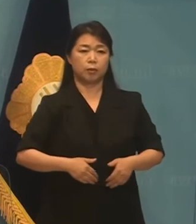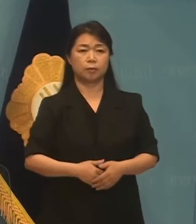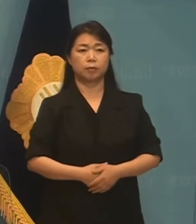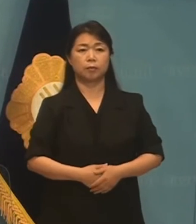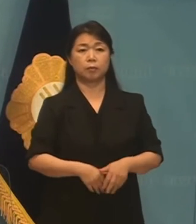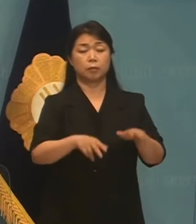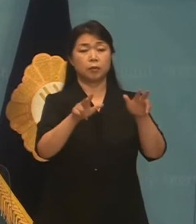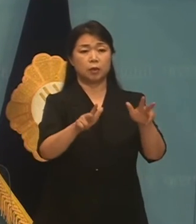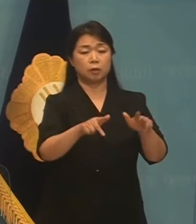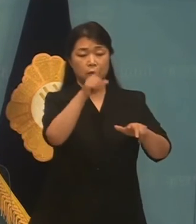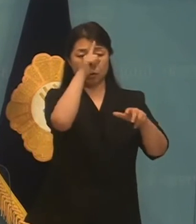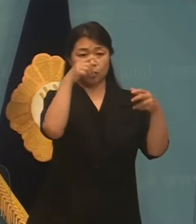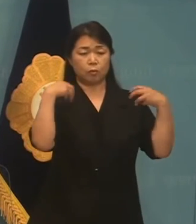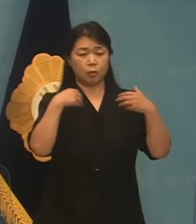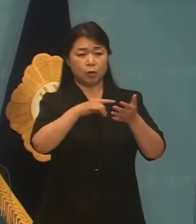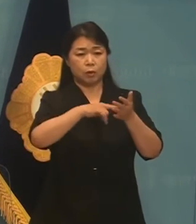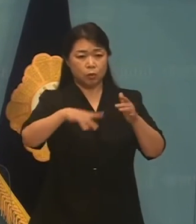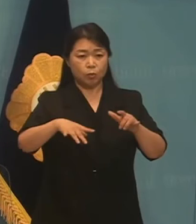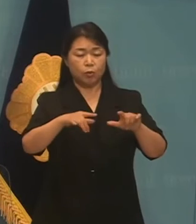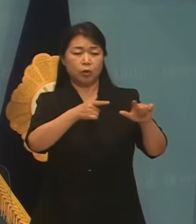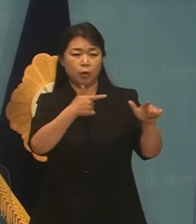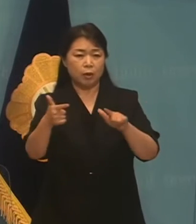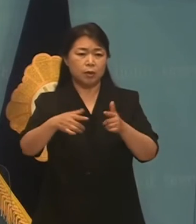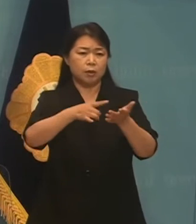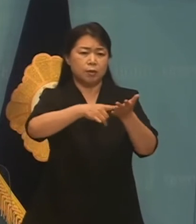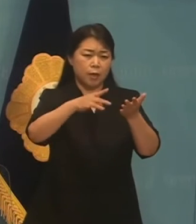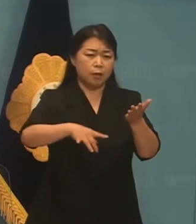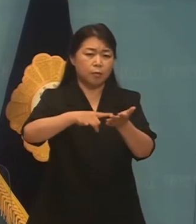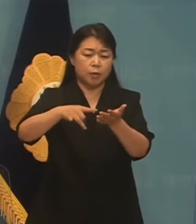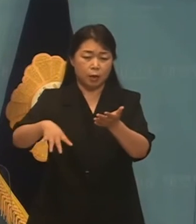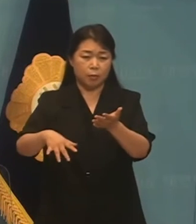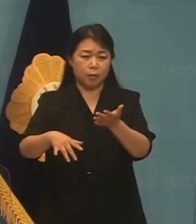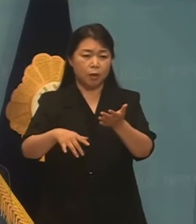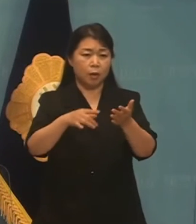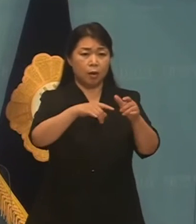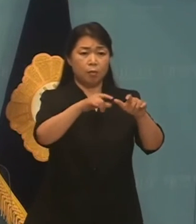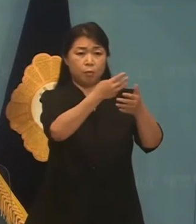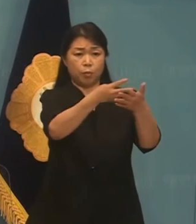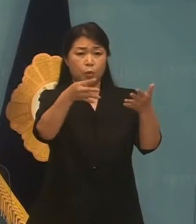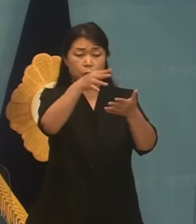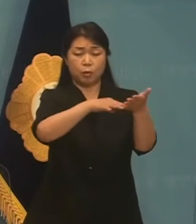현재 종부세, 재산세 등 과세 표준에는